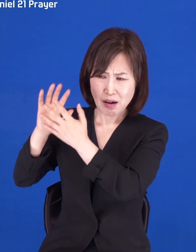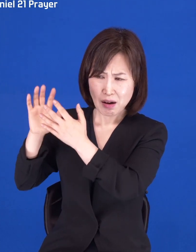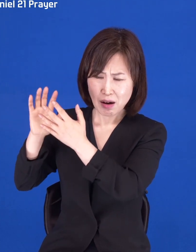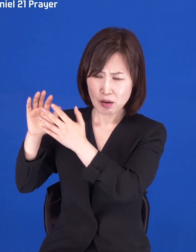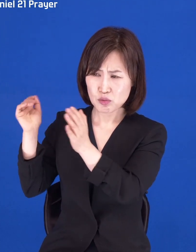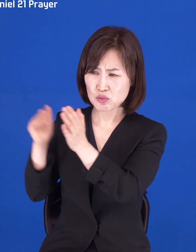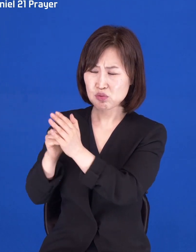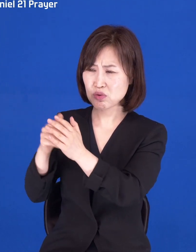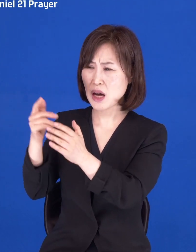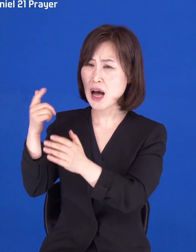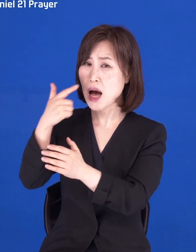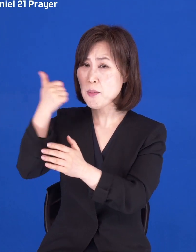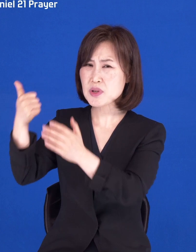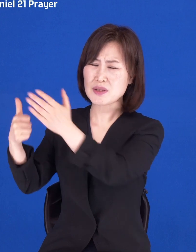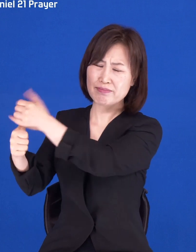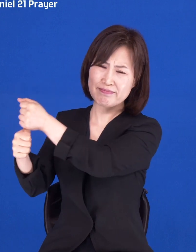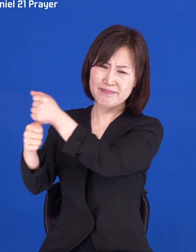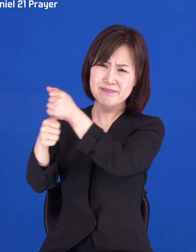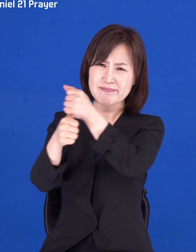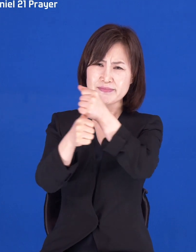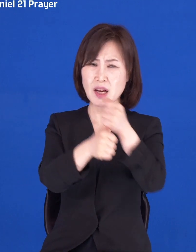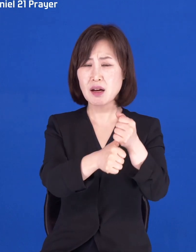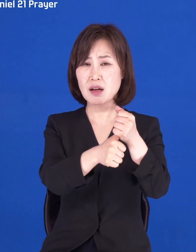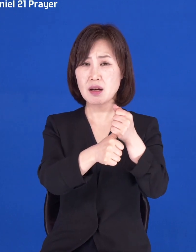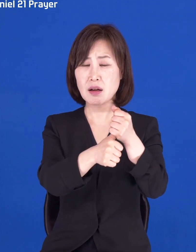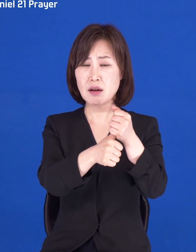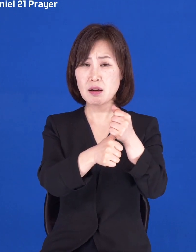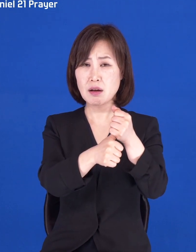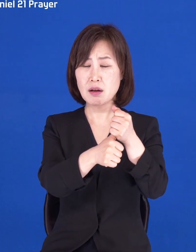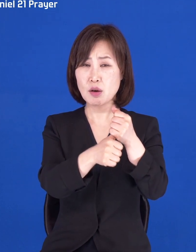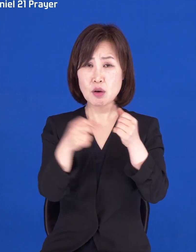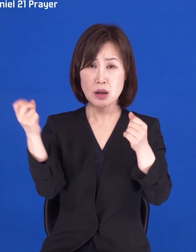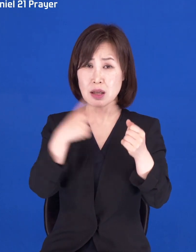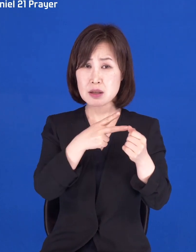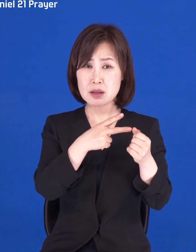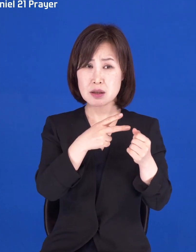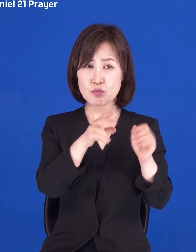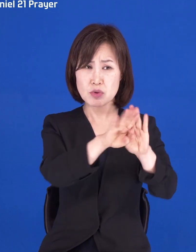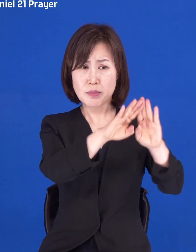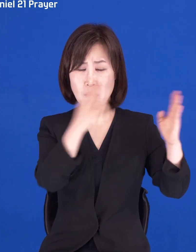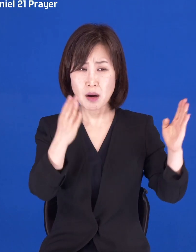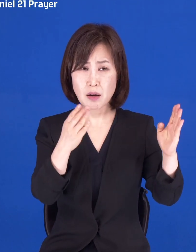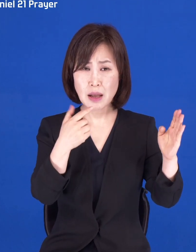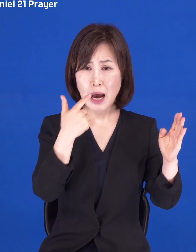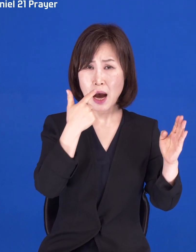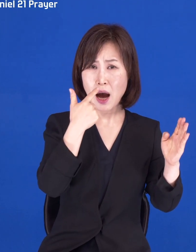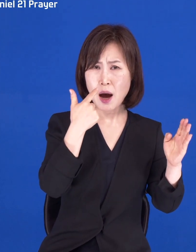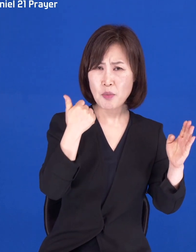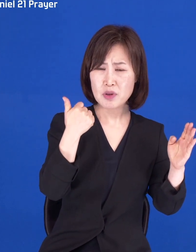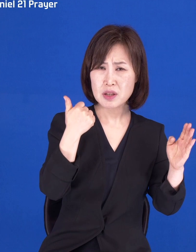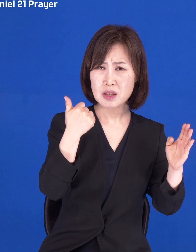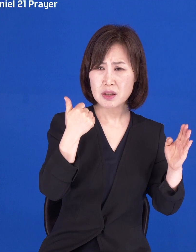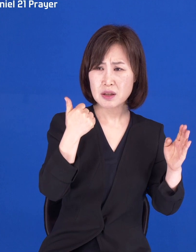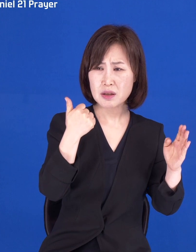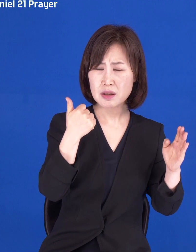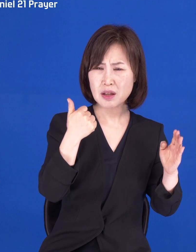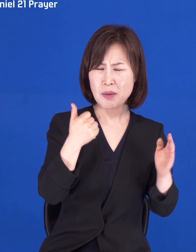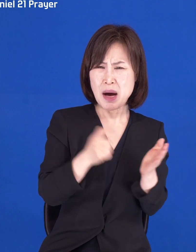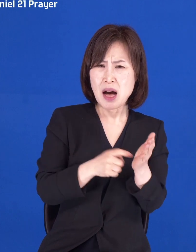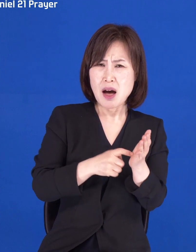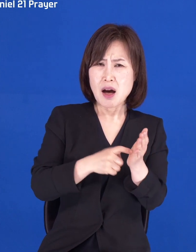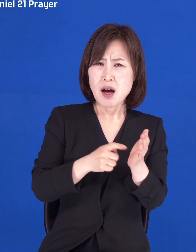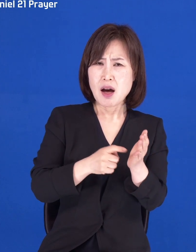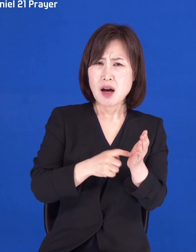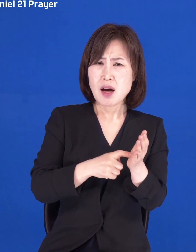나갔습니다. 밖으로 나가자마자 다시 출입문이 벌컥 열리면서 저희 아버지가 다급하고